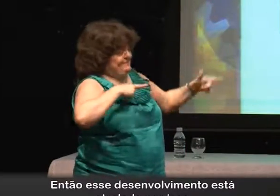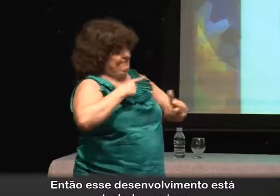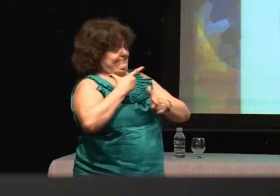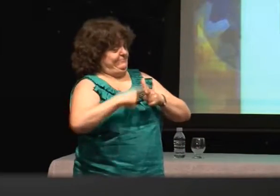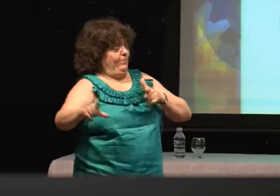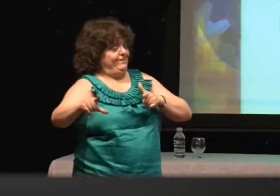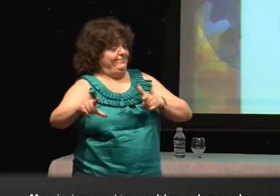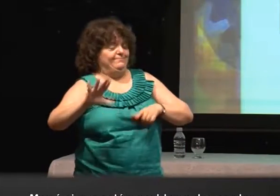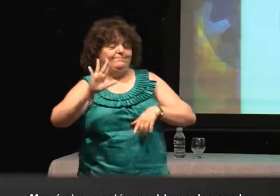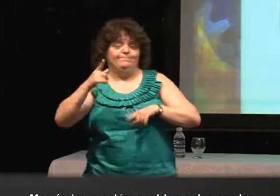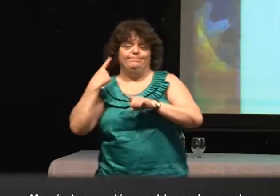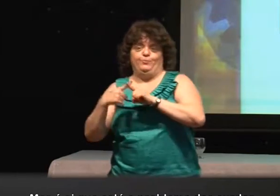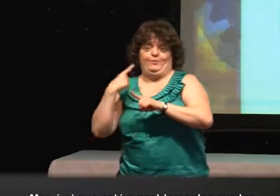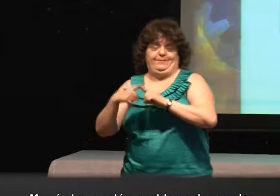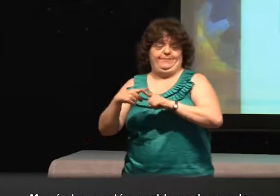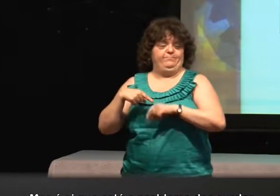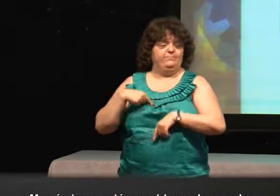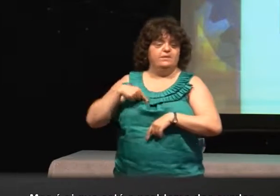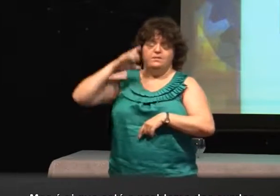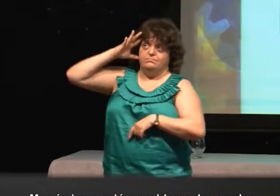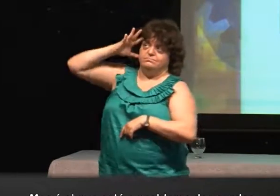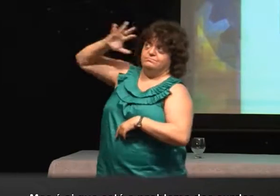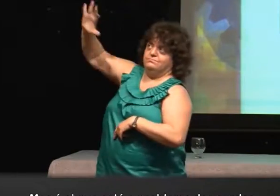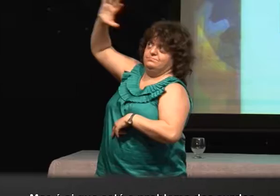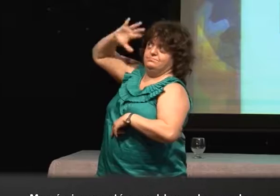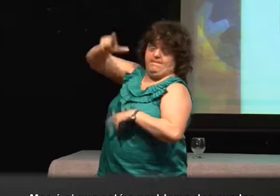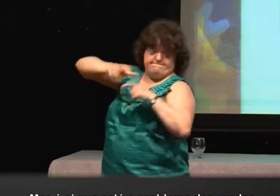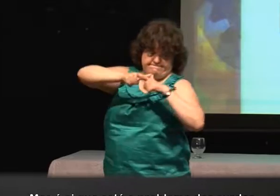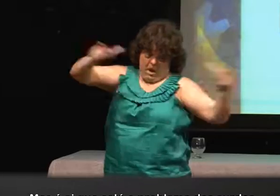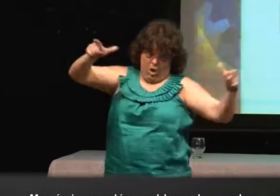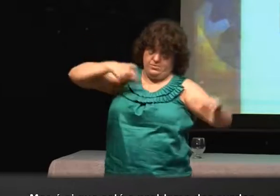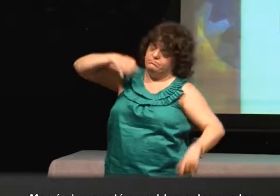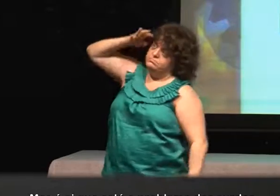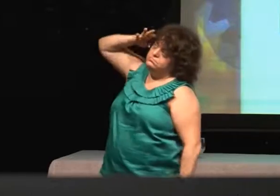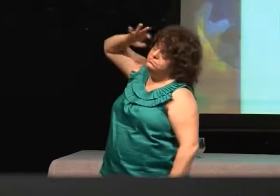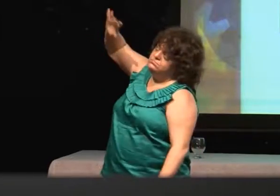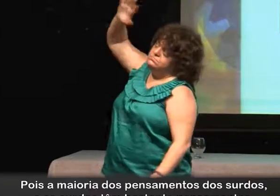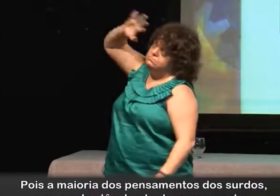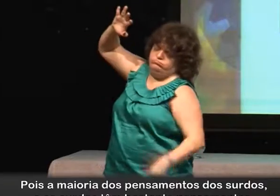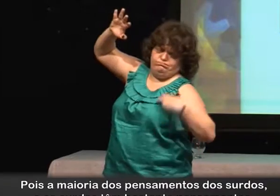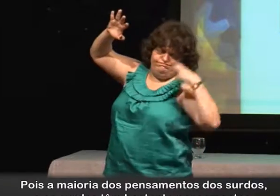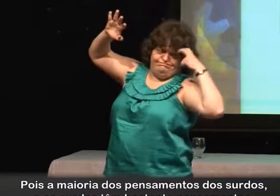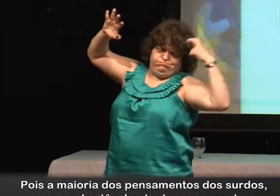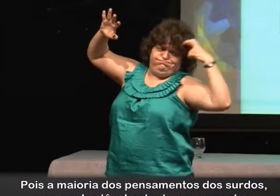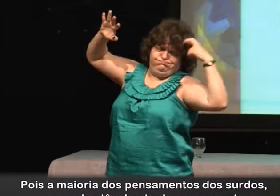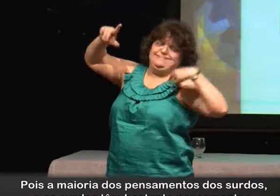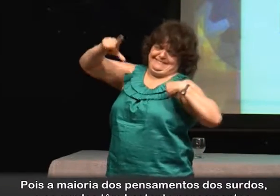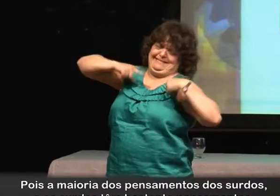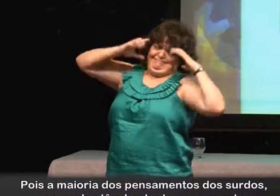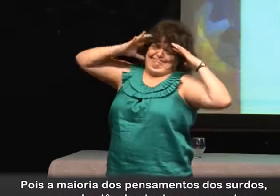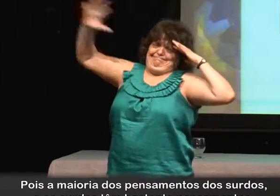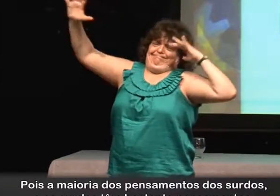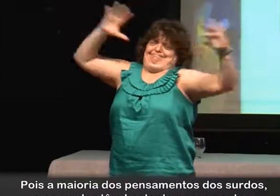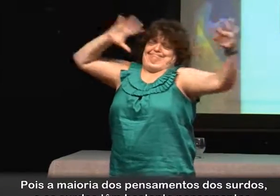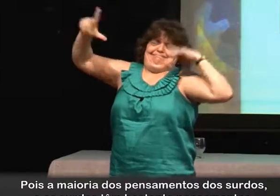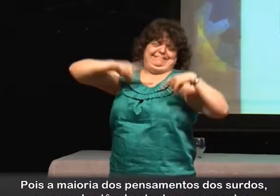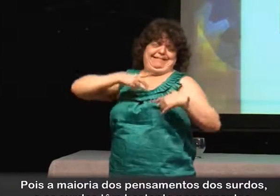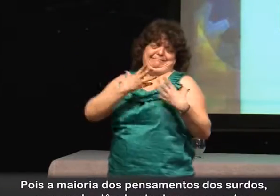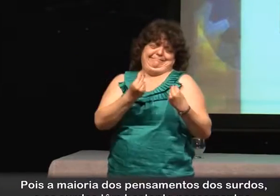isso. Mas é aí que está o problema dos surdos. Porque a maioria do pensamento dos surdos têm